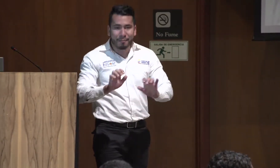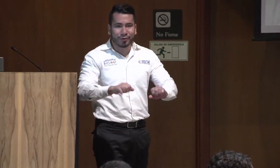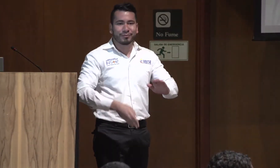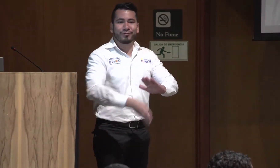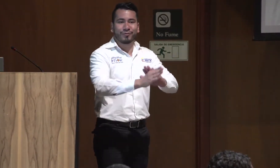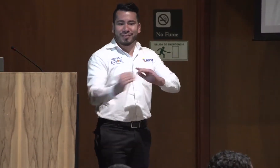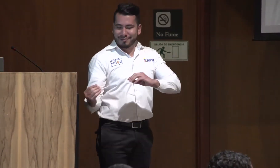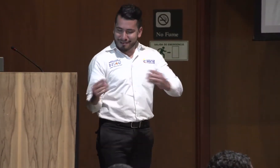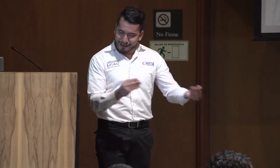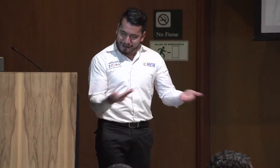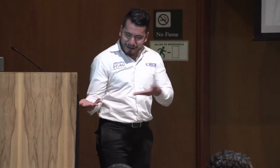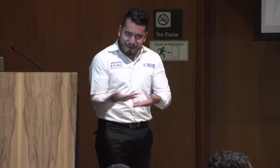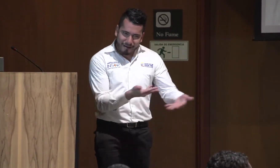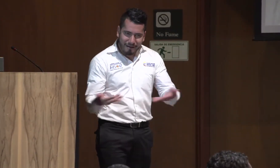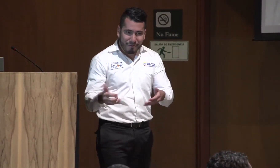pública.